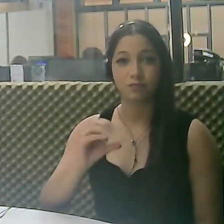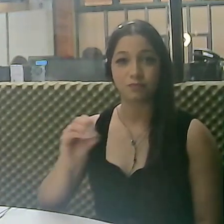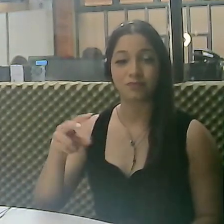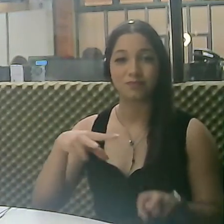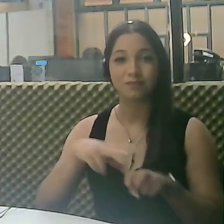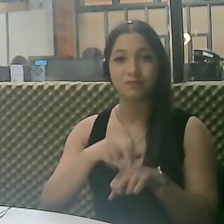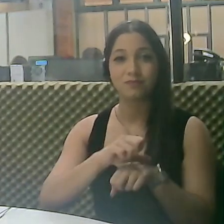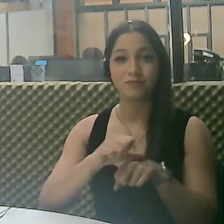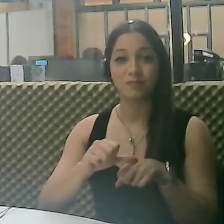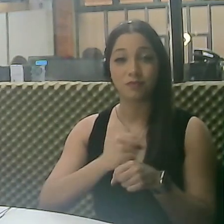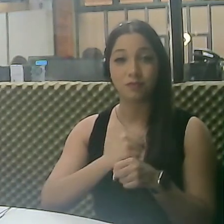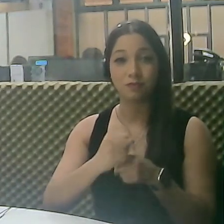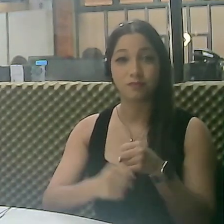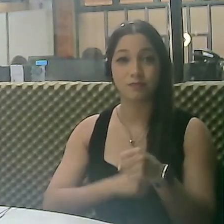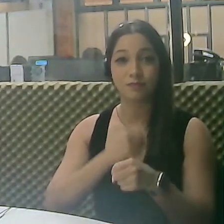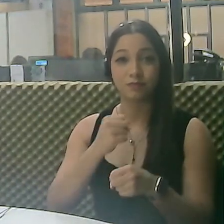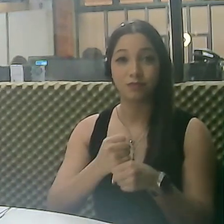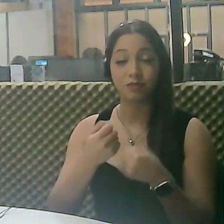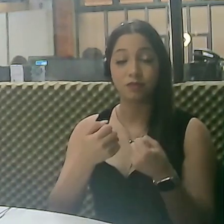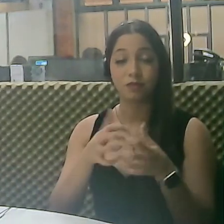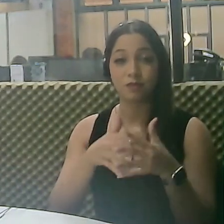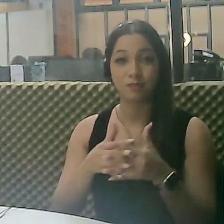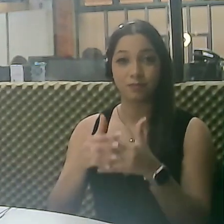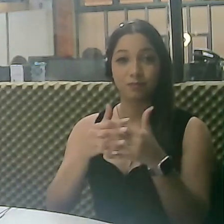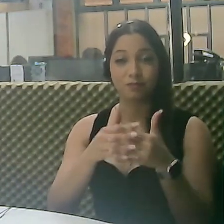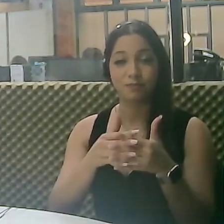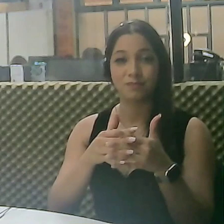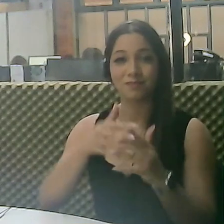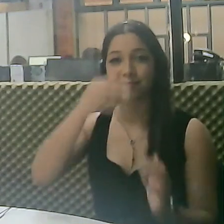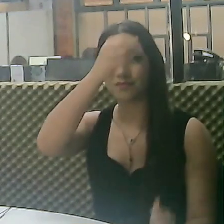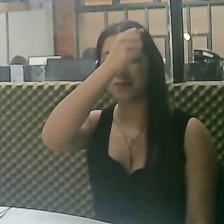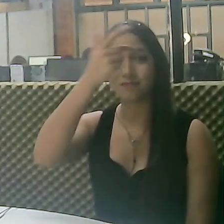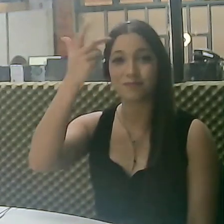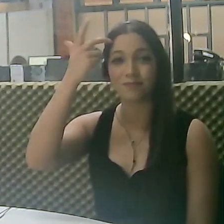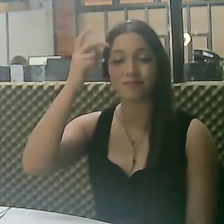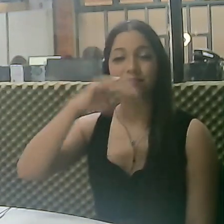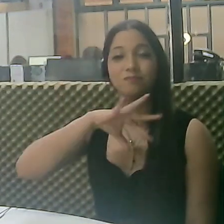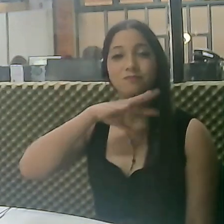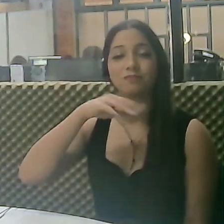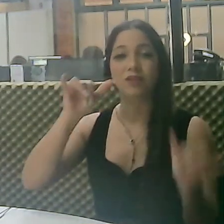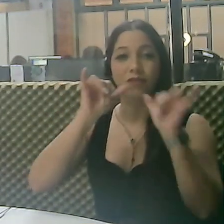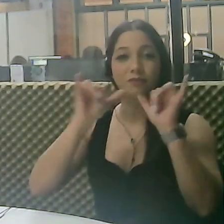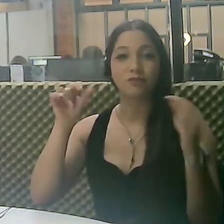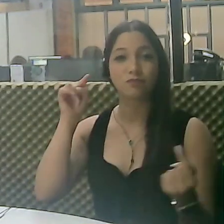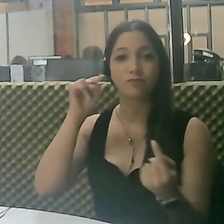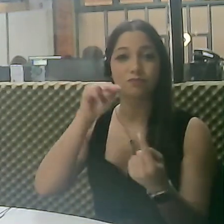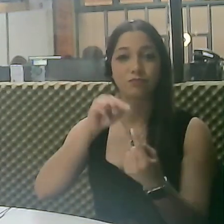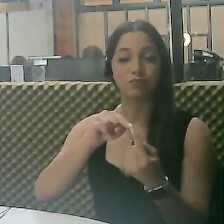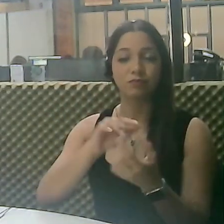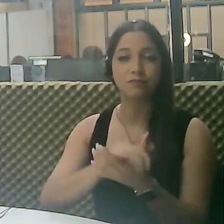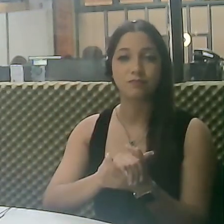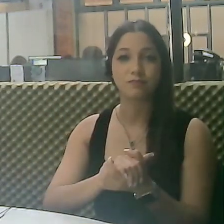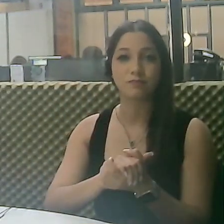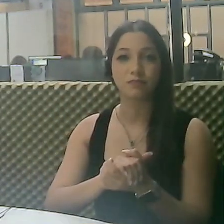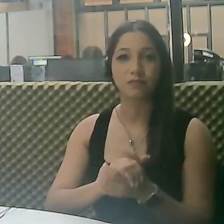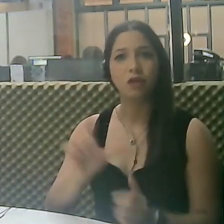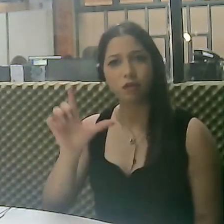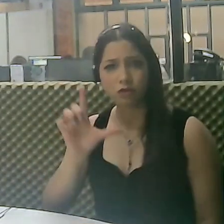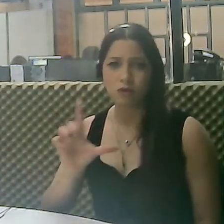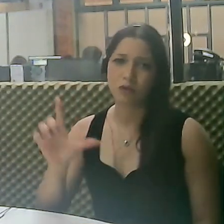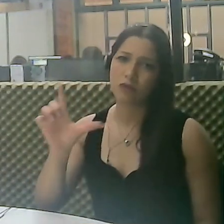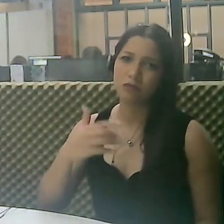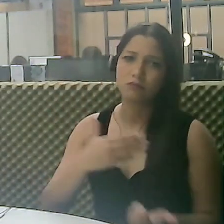castrações anualmente por meio do veículo. O prefeito Odelmo Leão falou sobre a meta. Logicamente, está